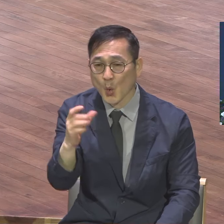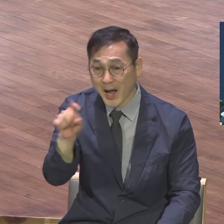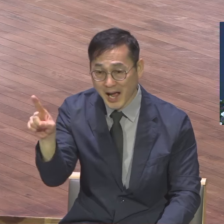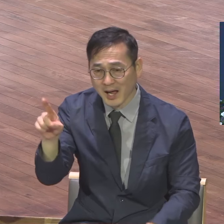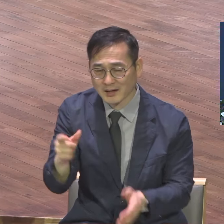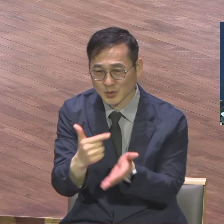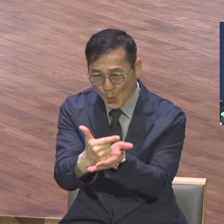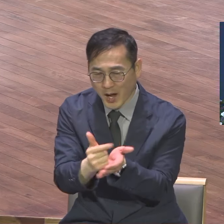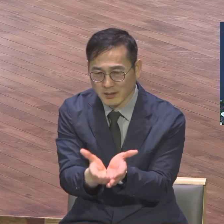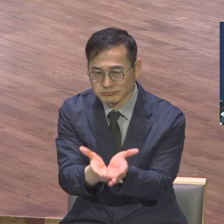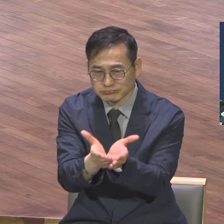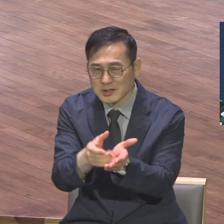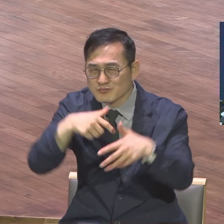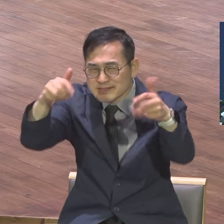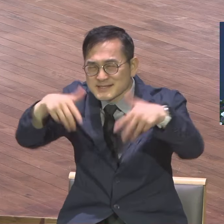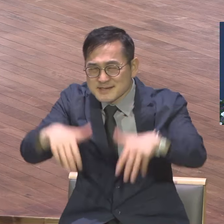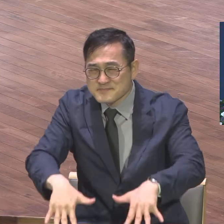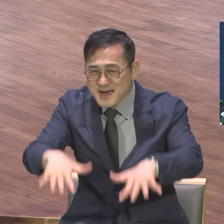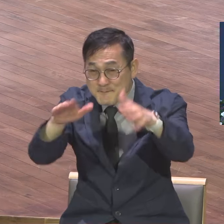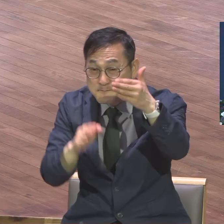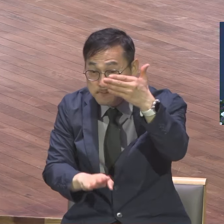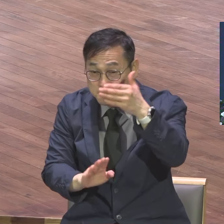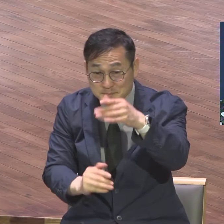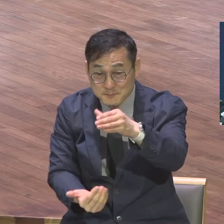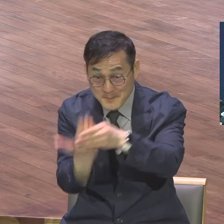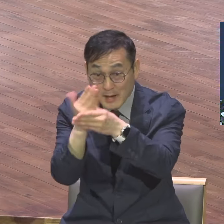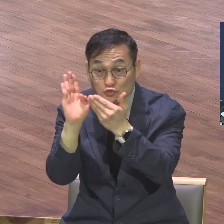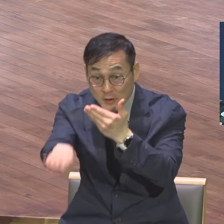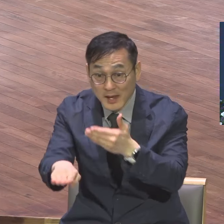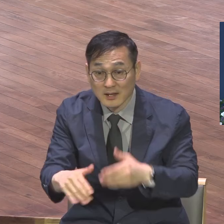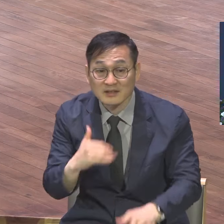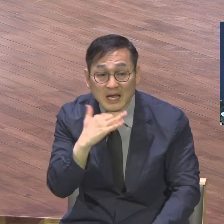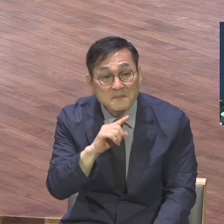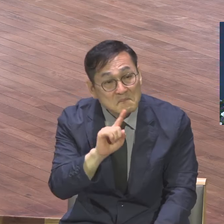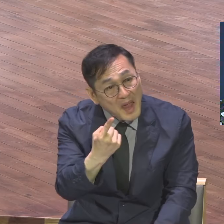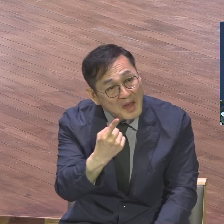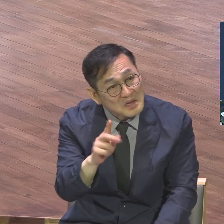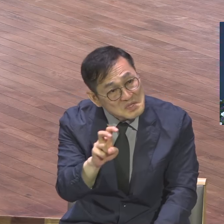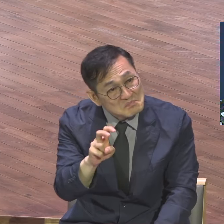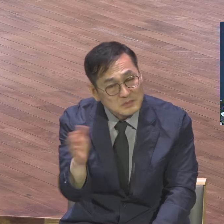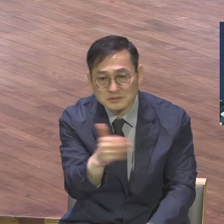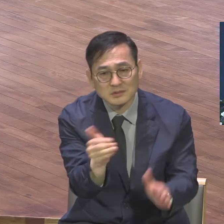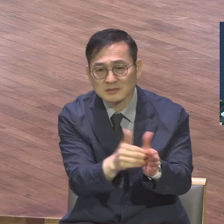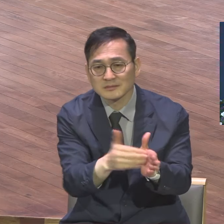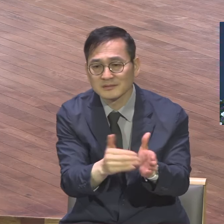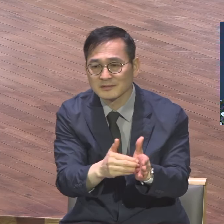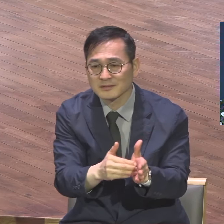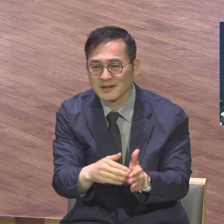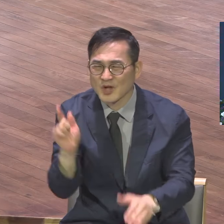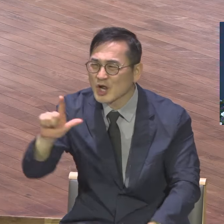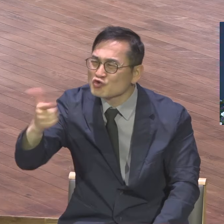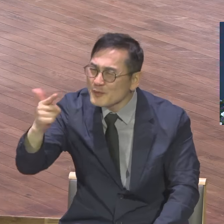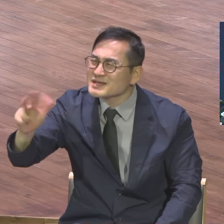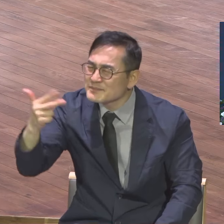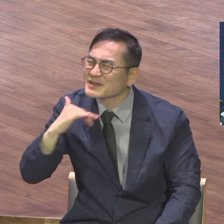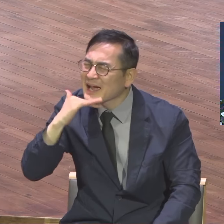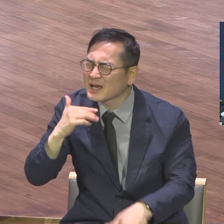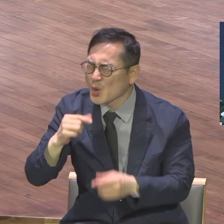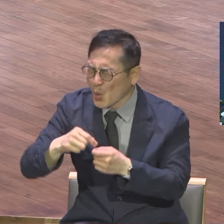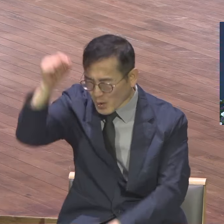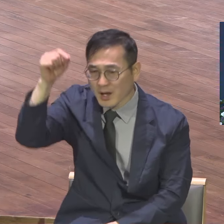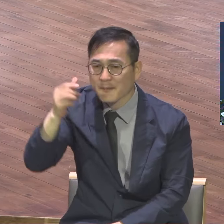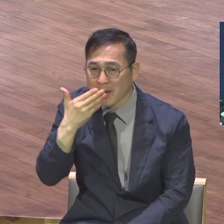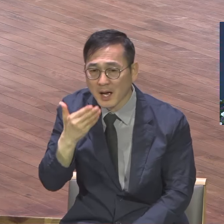120세 예수님이 하나님께서 딱 결정. 노아 홍수 이후로 120살로 끝냈어요. 그래서 120살까지 못